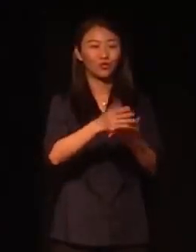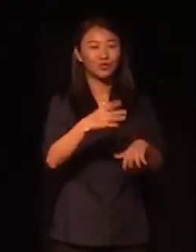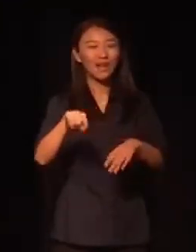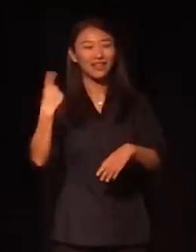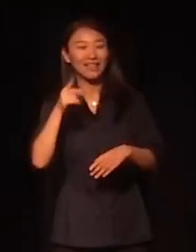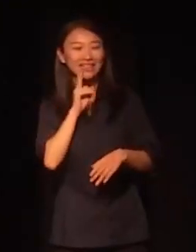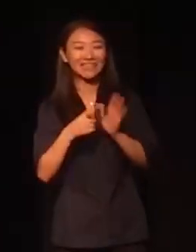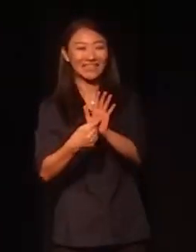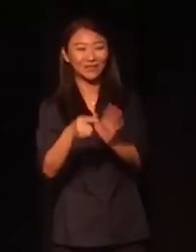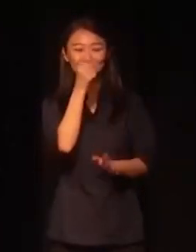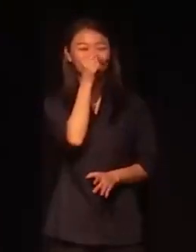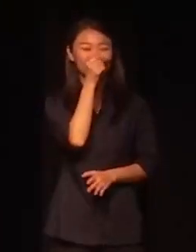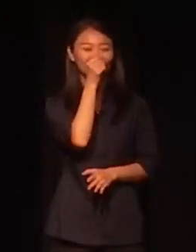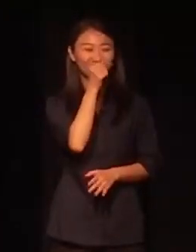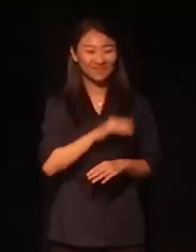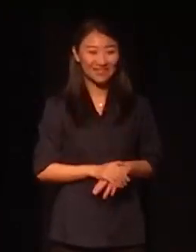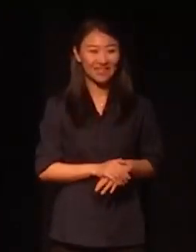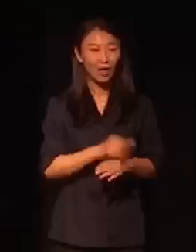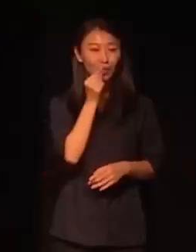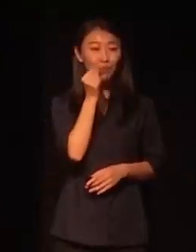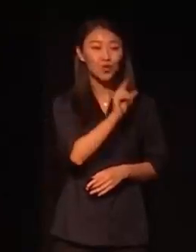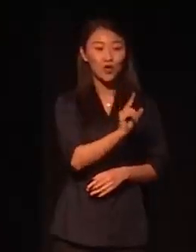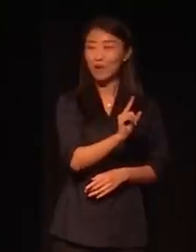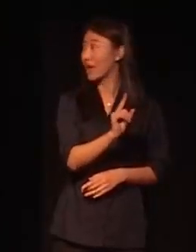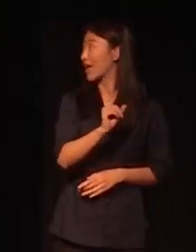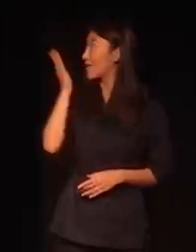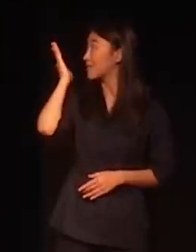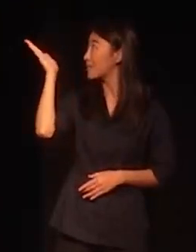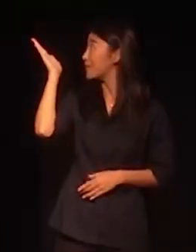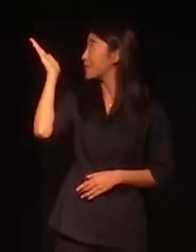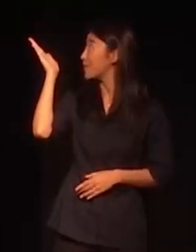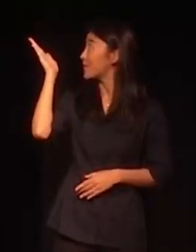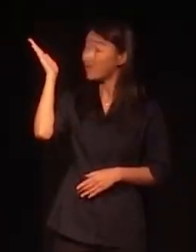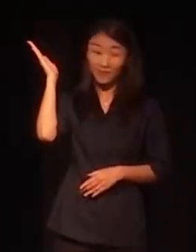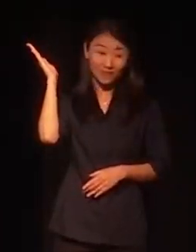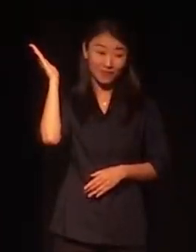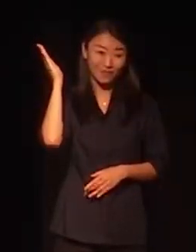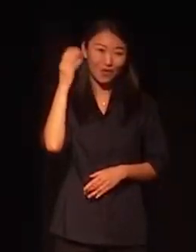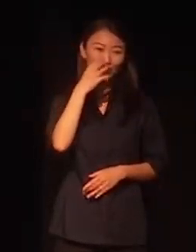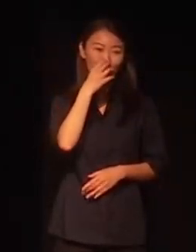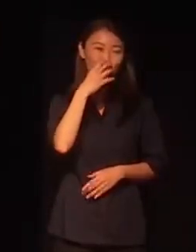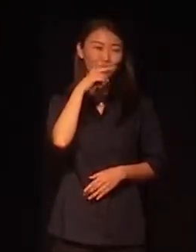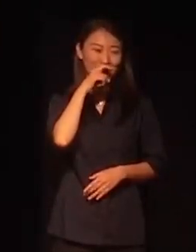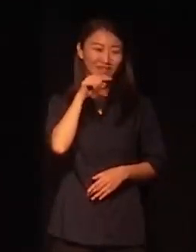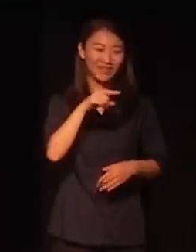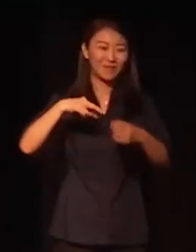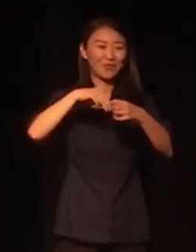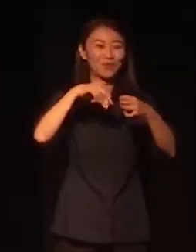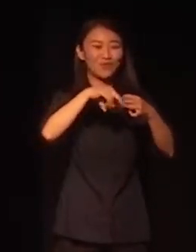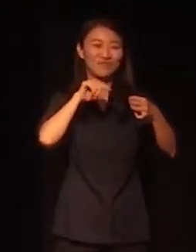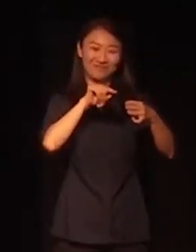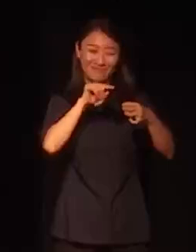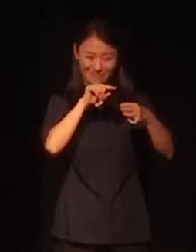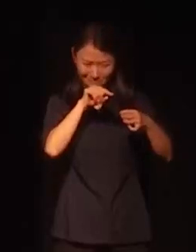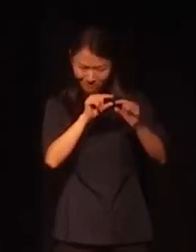this is very interesting, what we call 猪八戒踢足球. I really don't know what the whole thing is about,